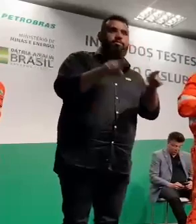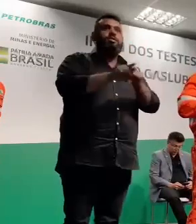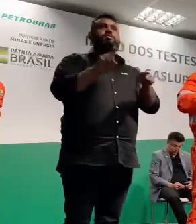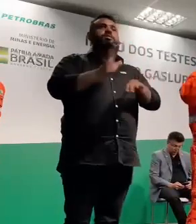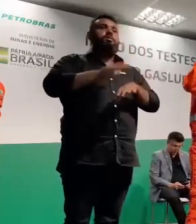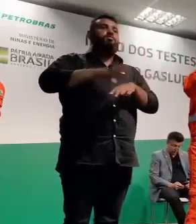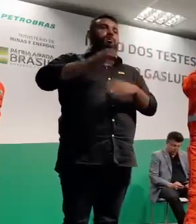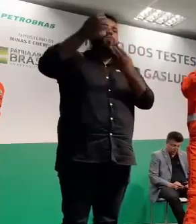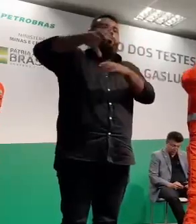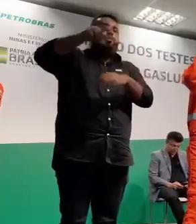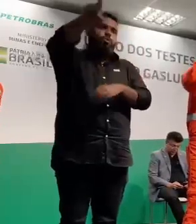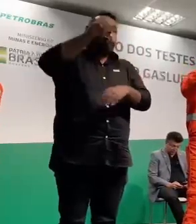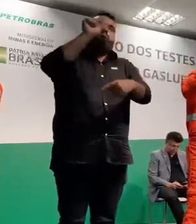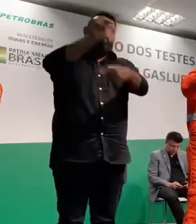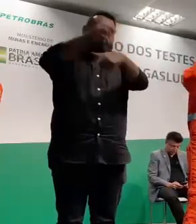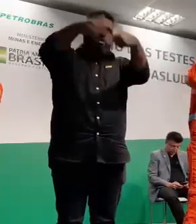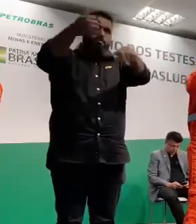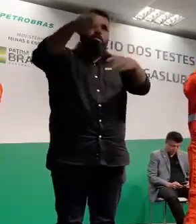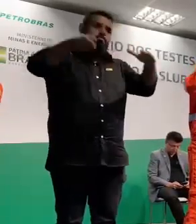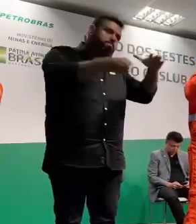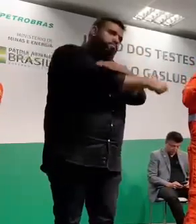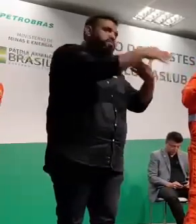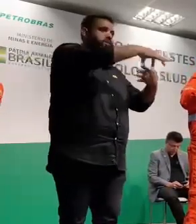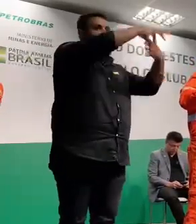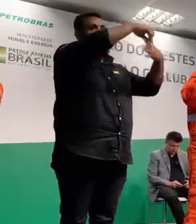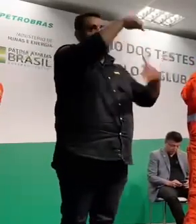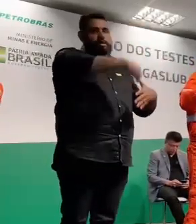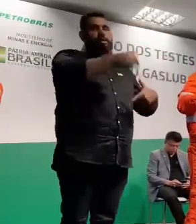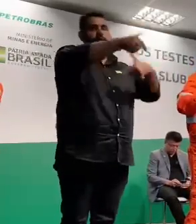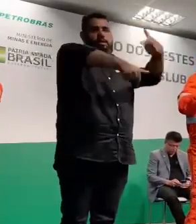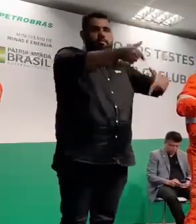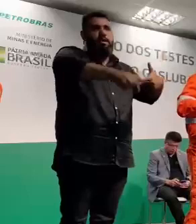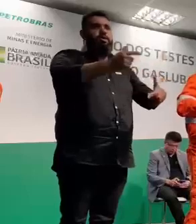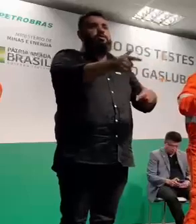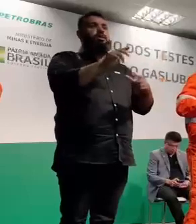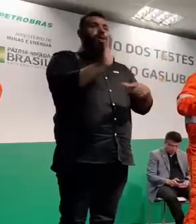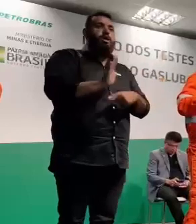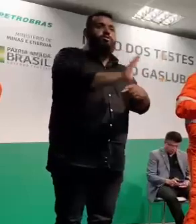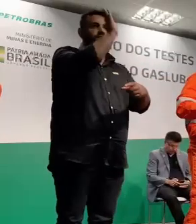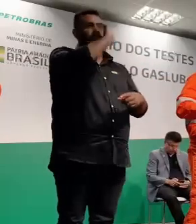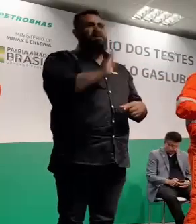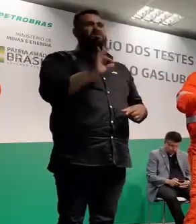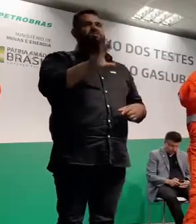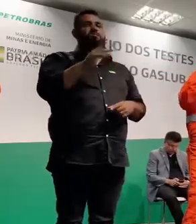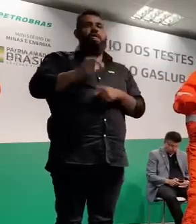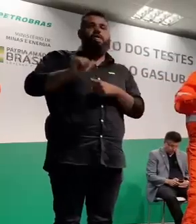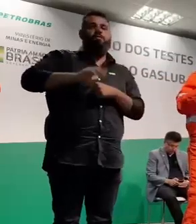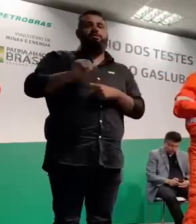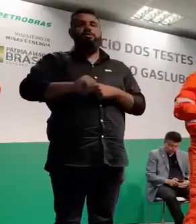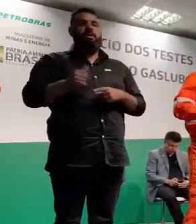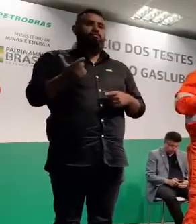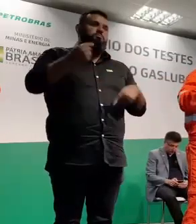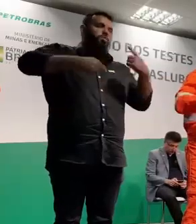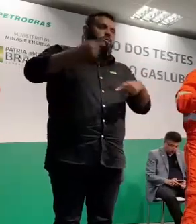da casa, um grupo que trabalha para o bem do Brasil. Acabou aquela era de padrinho político, acabou